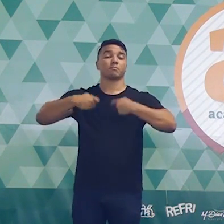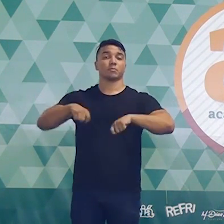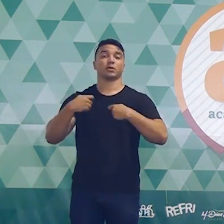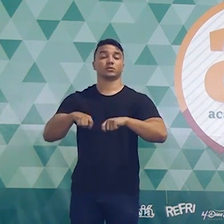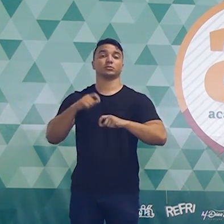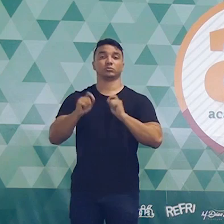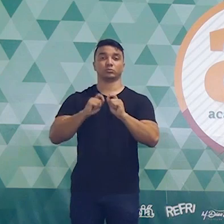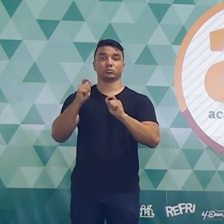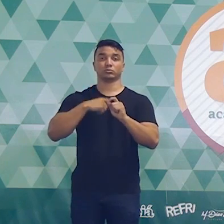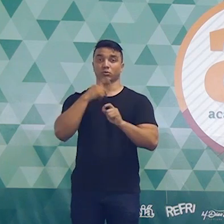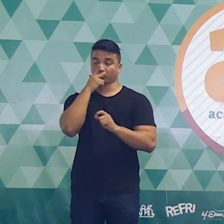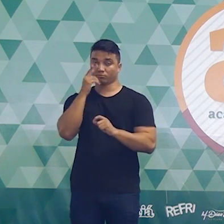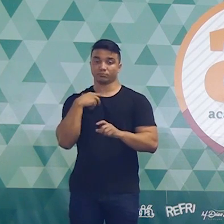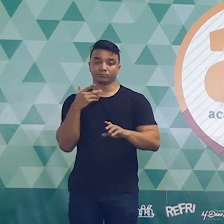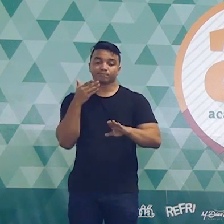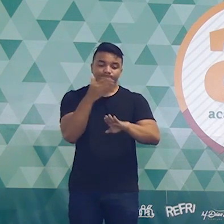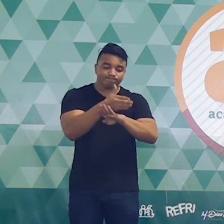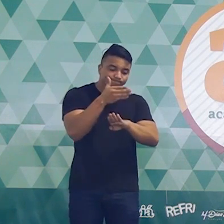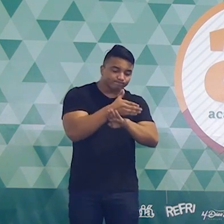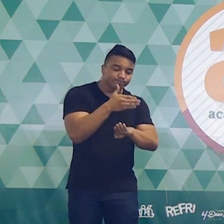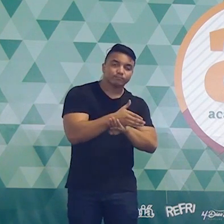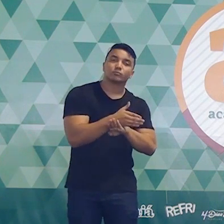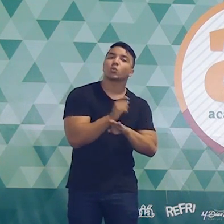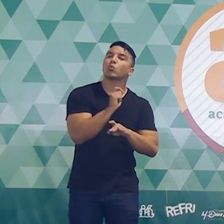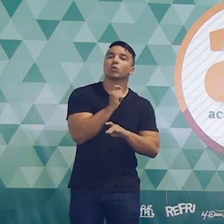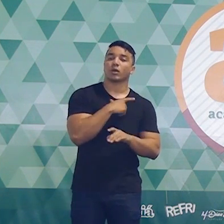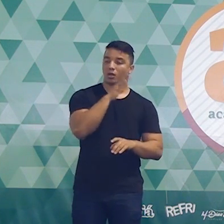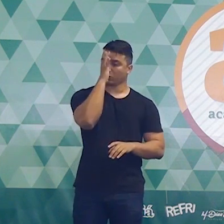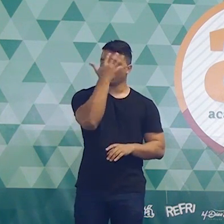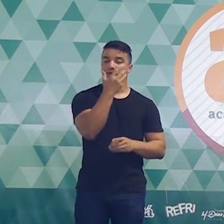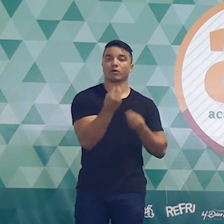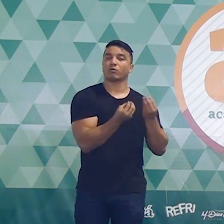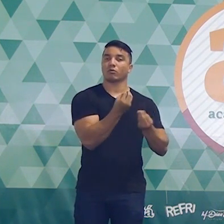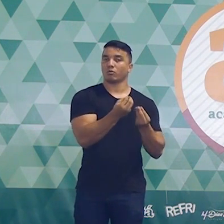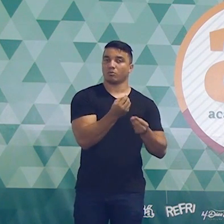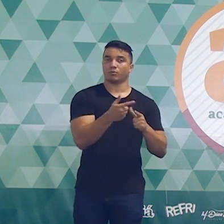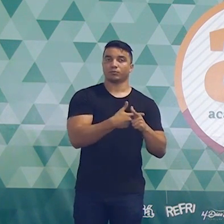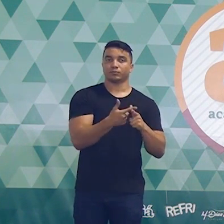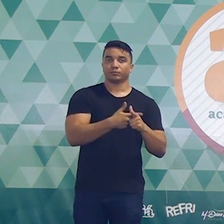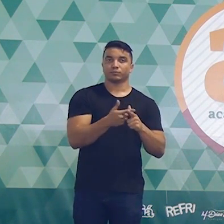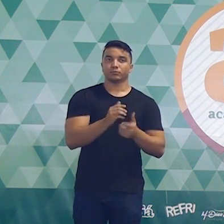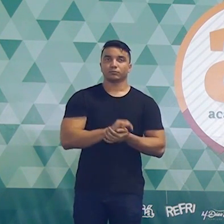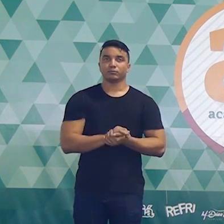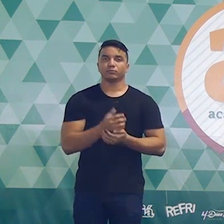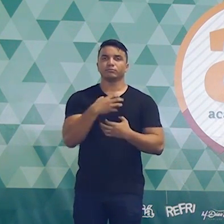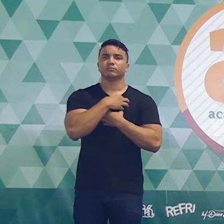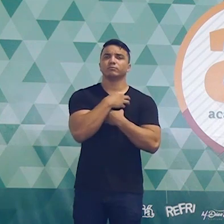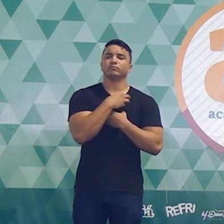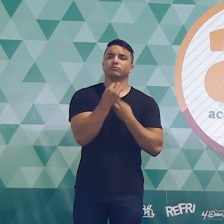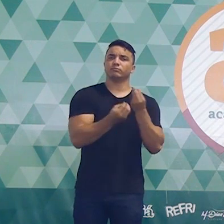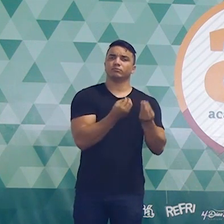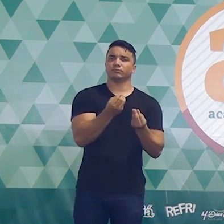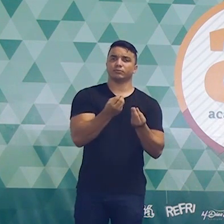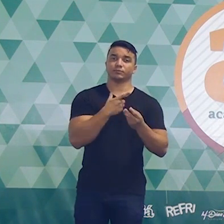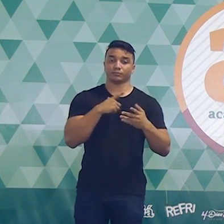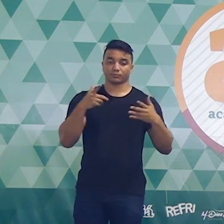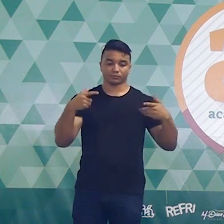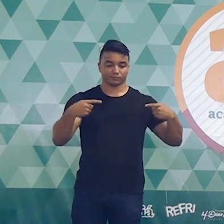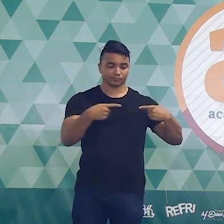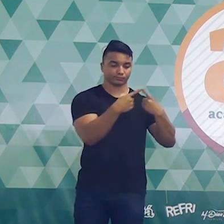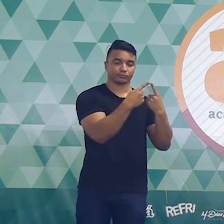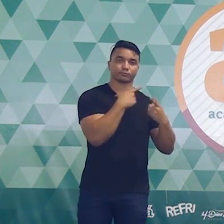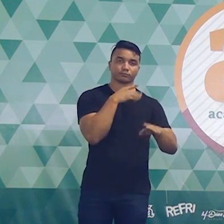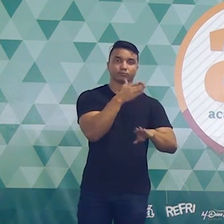se sentir partícipe da resolução de uma problemática. Aí como é que esse pessoal se sente partícipe,